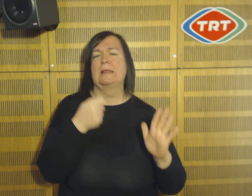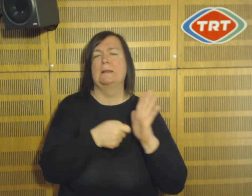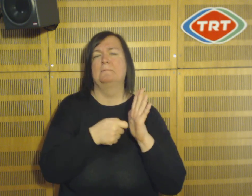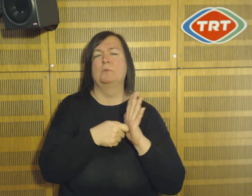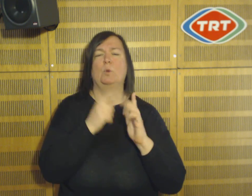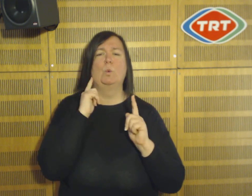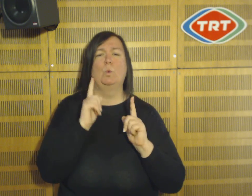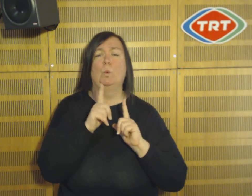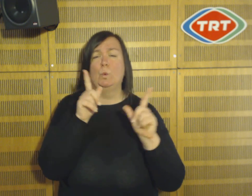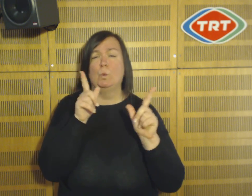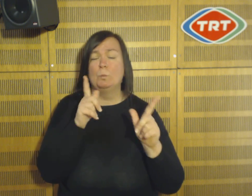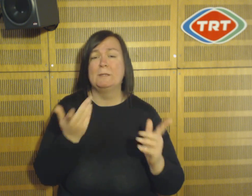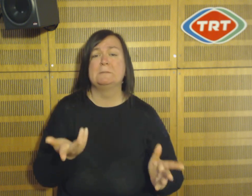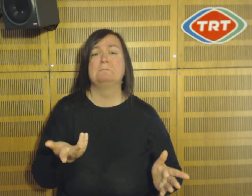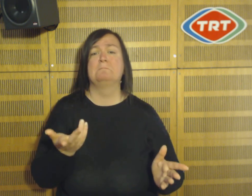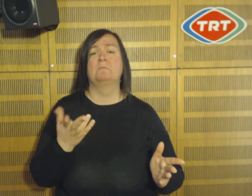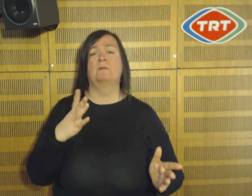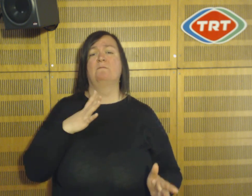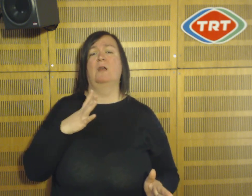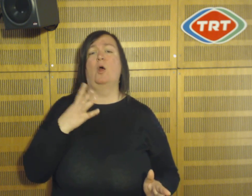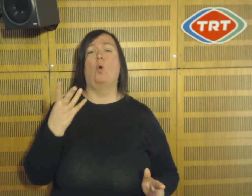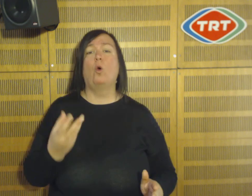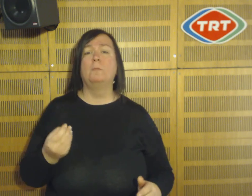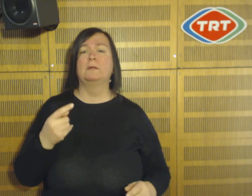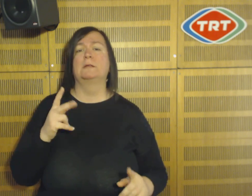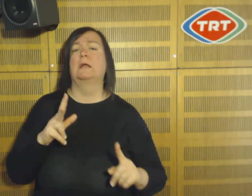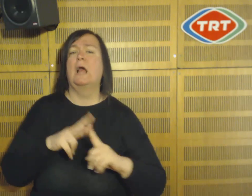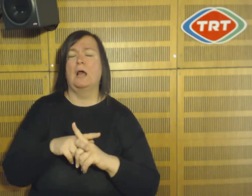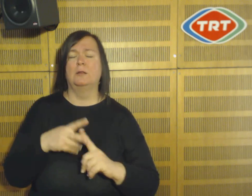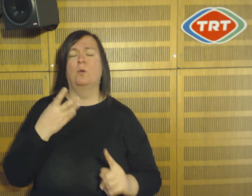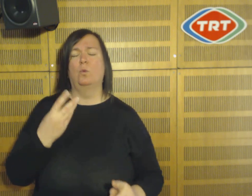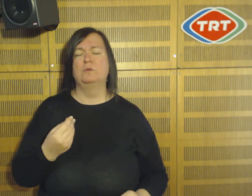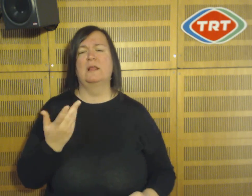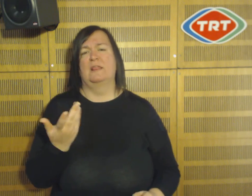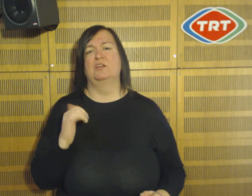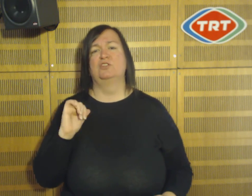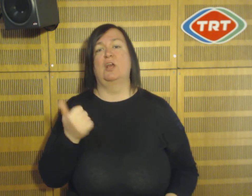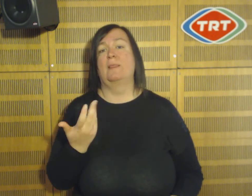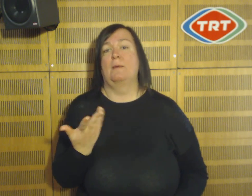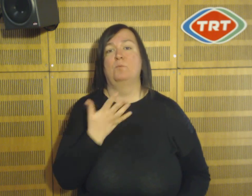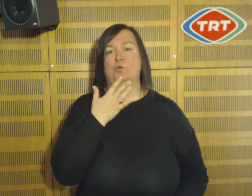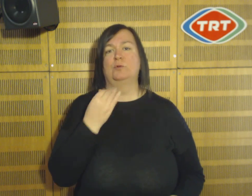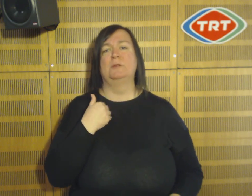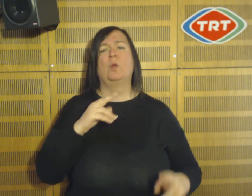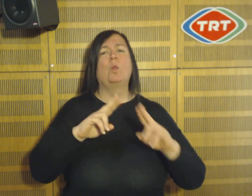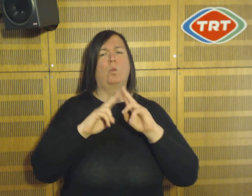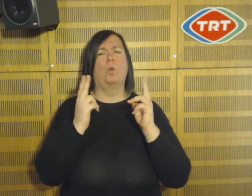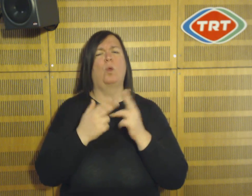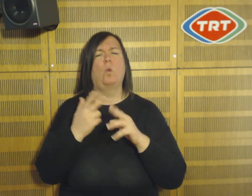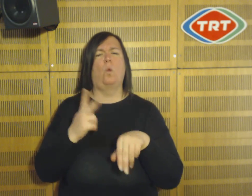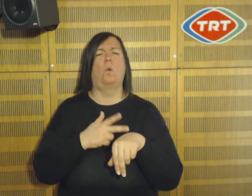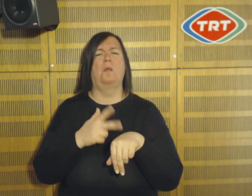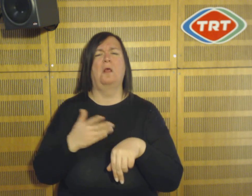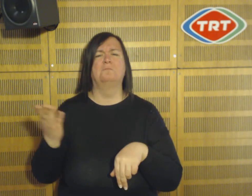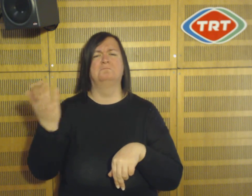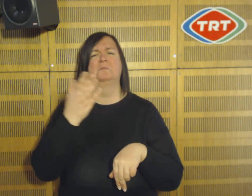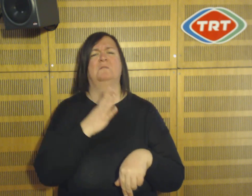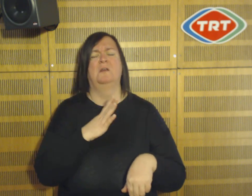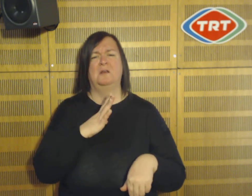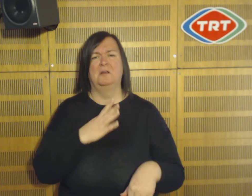duyurulmasına ya da var olmasına bir katkımız olursa ne Şahane ne mutlu bize dünyada örnekleri var bu şey eee bir